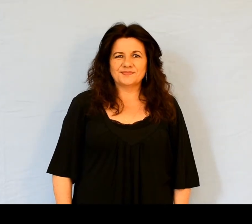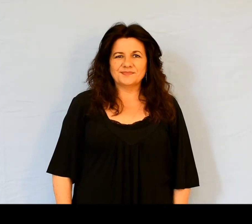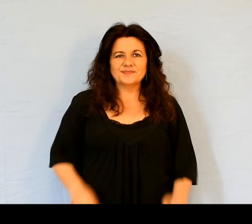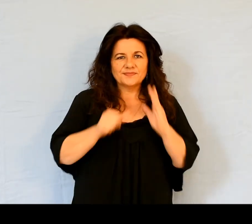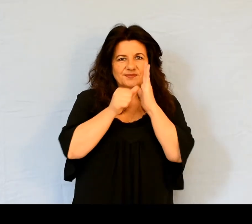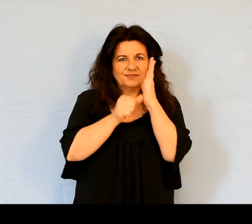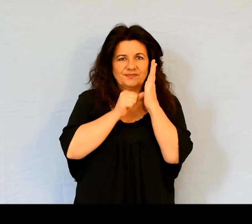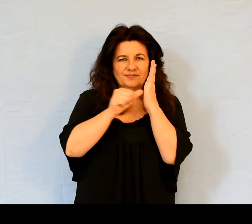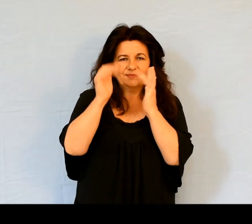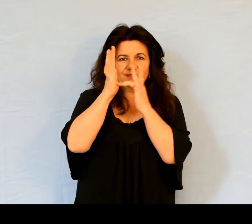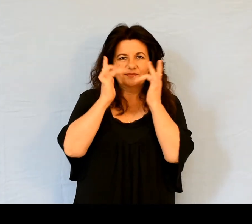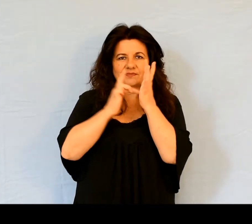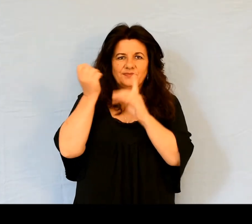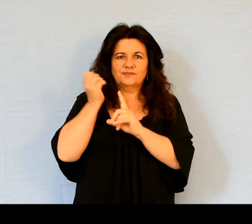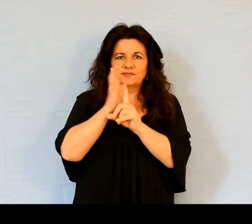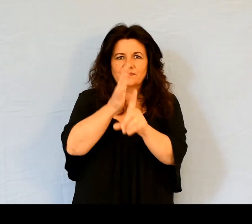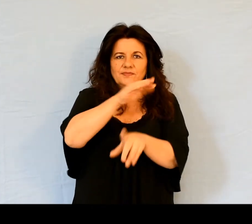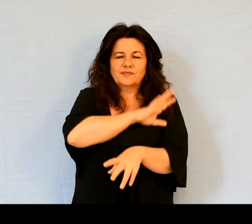Évangile de Jésus-Christ selon saint Matthieu.